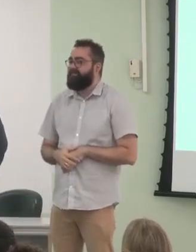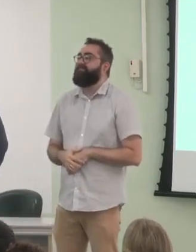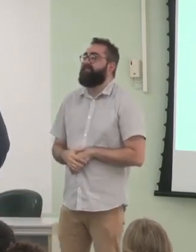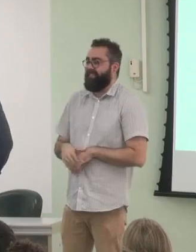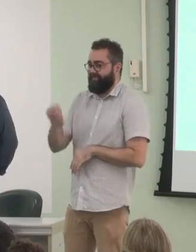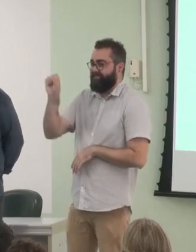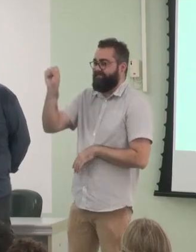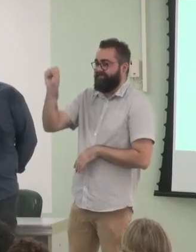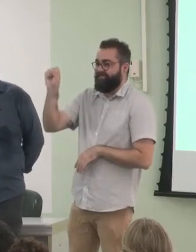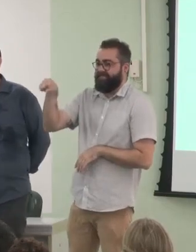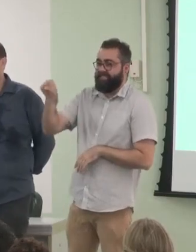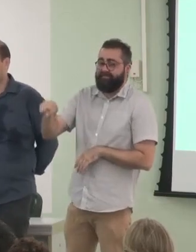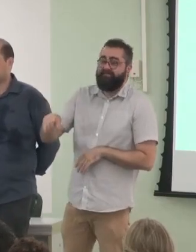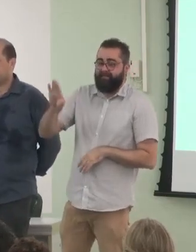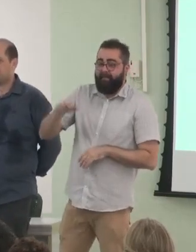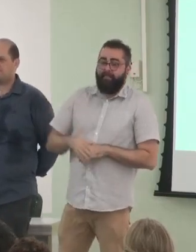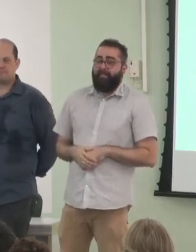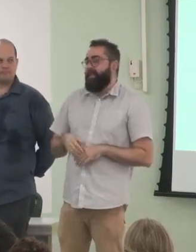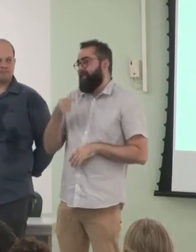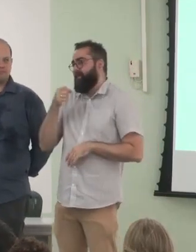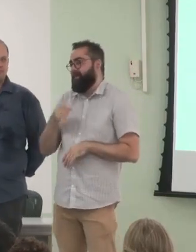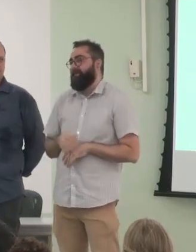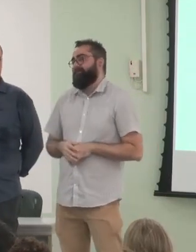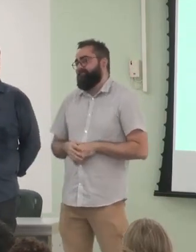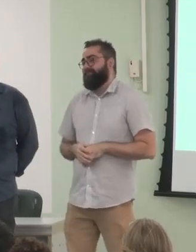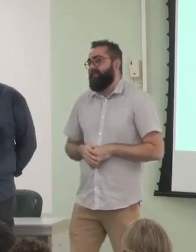acabam utilizando mais essa mistura de Libras com cena.